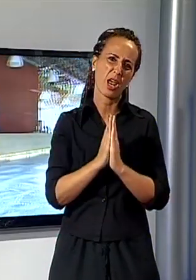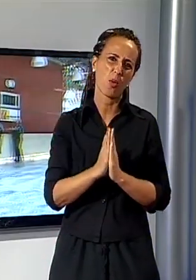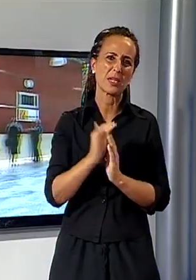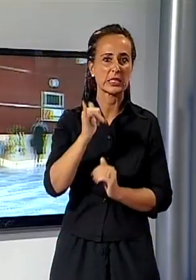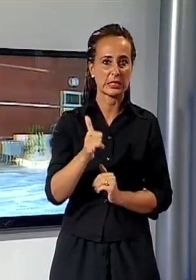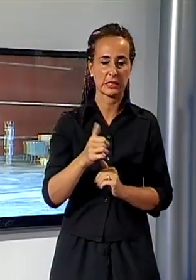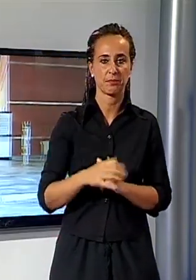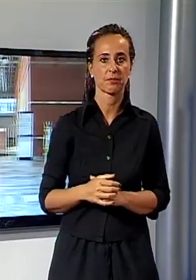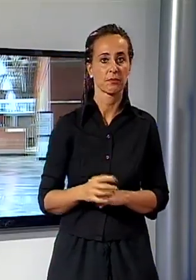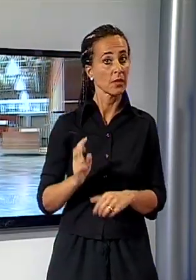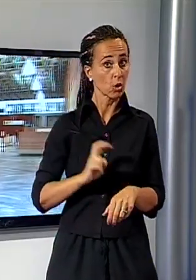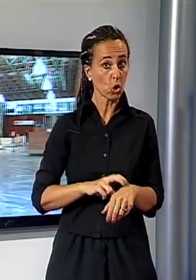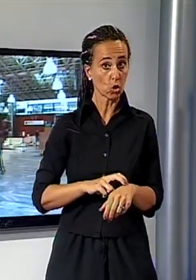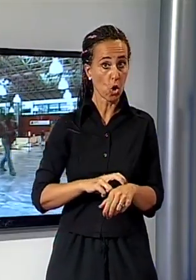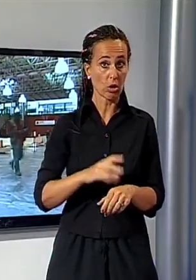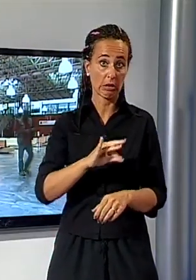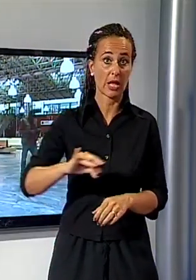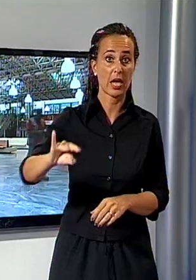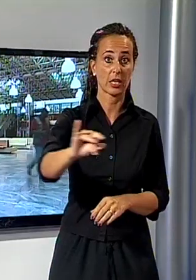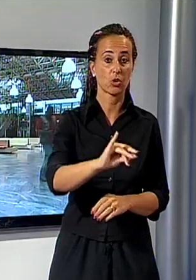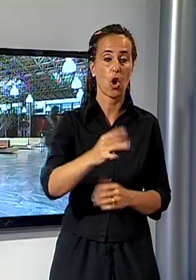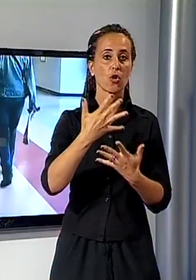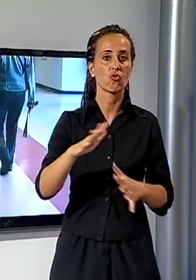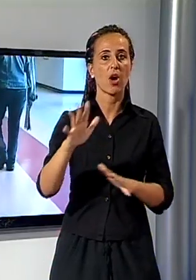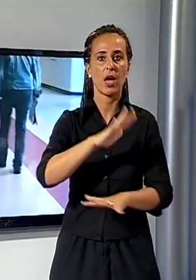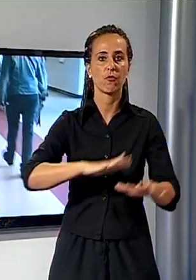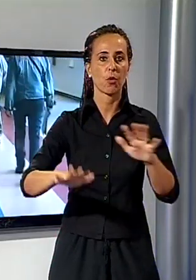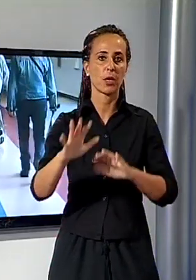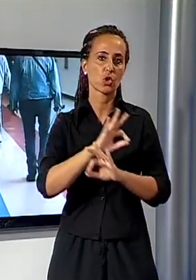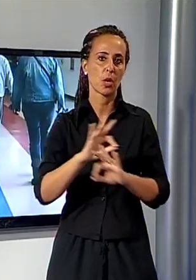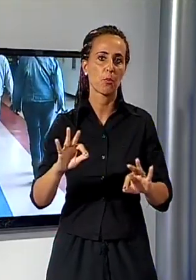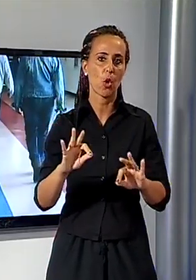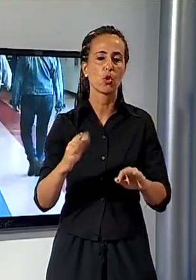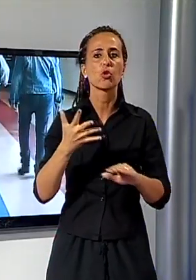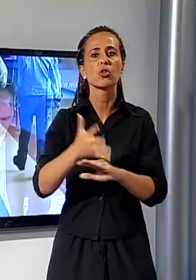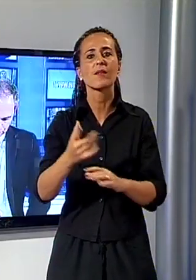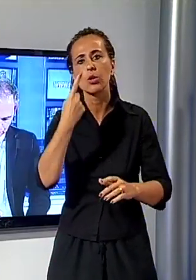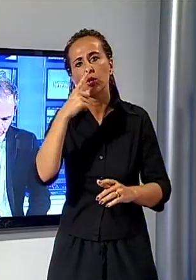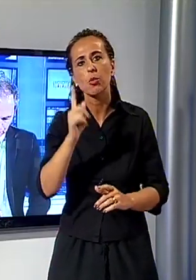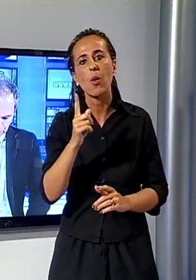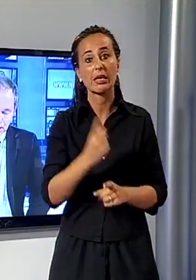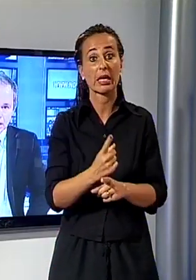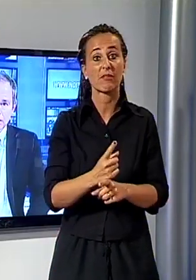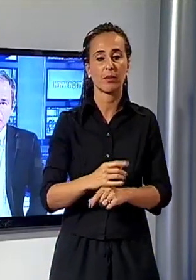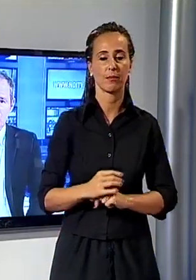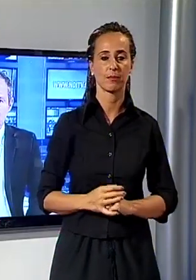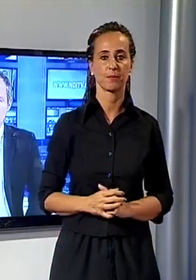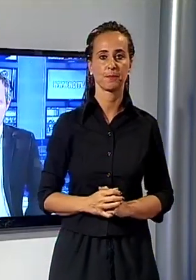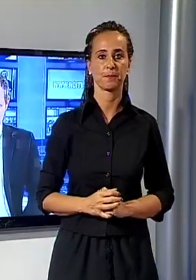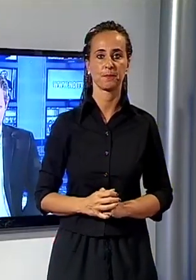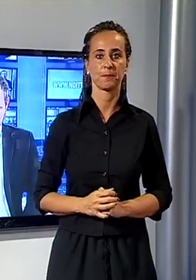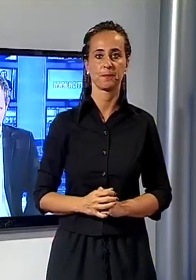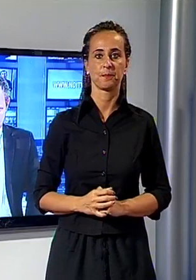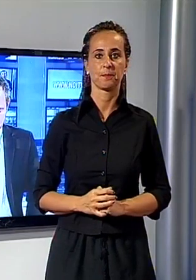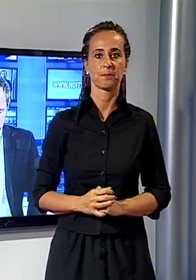territorio sono già stati adeguatamente informati sulle modalità di intervento. Diamo anche una buona notizia.